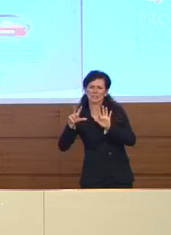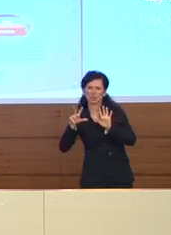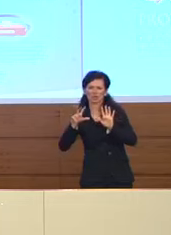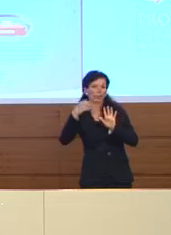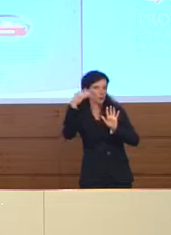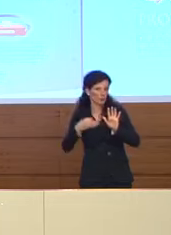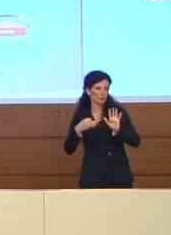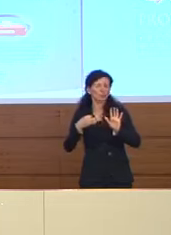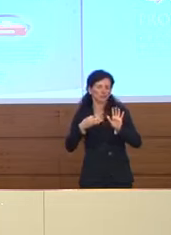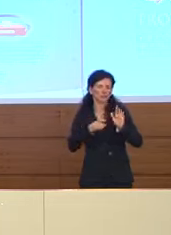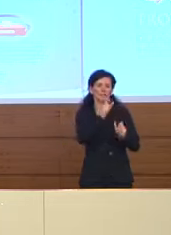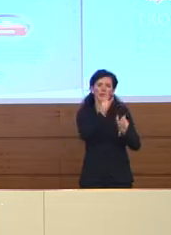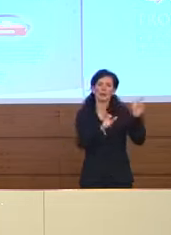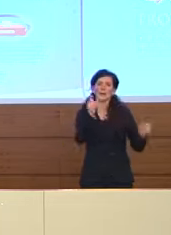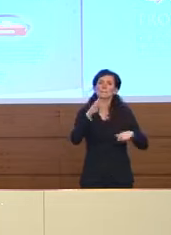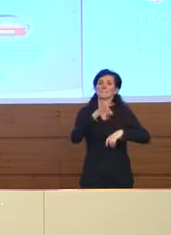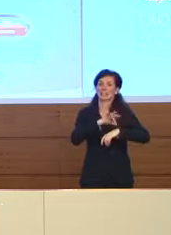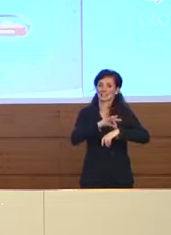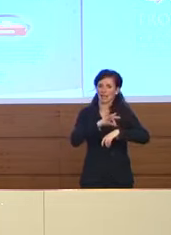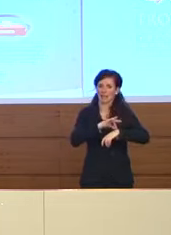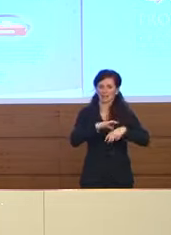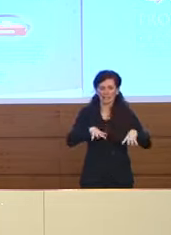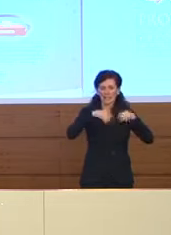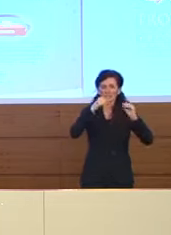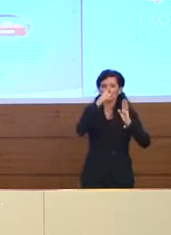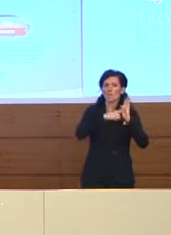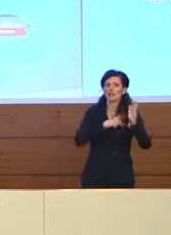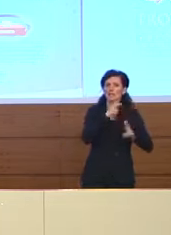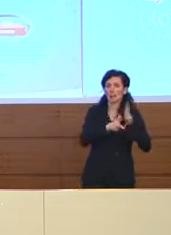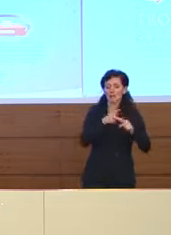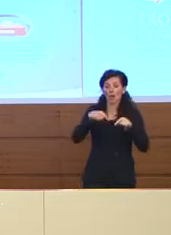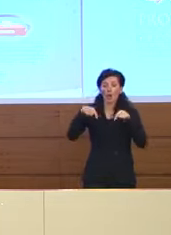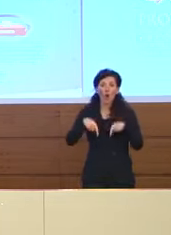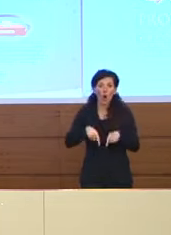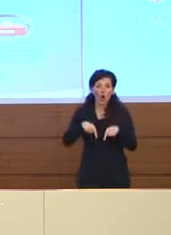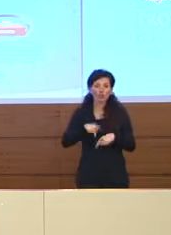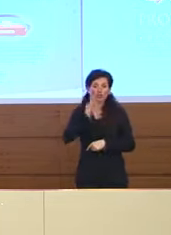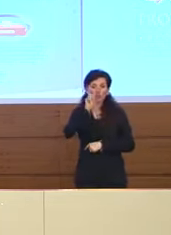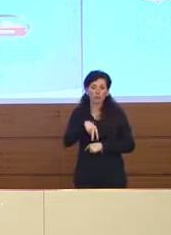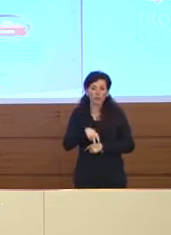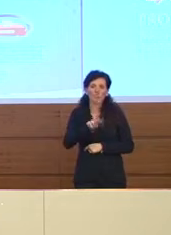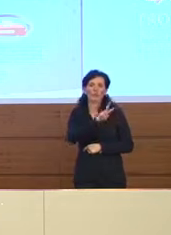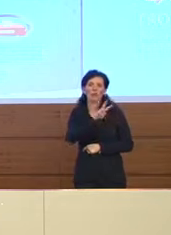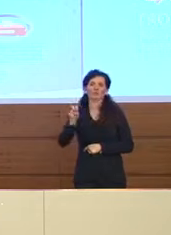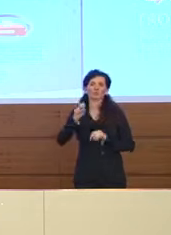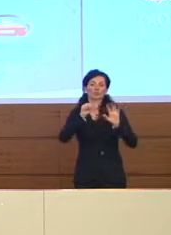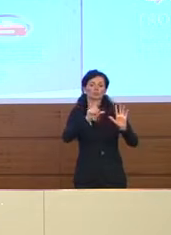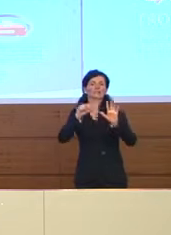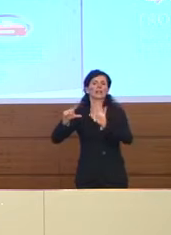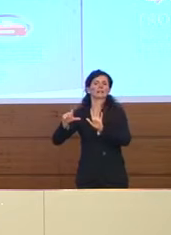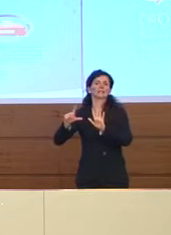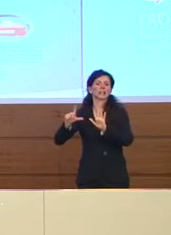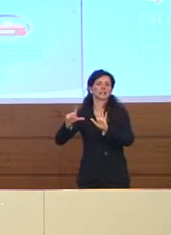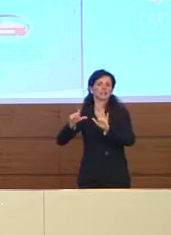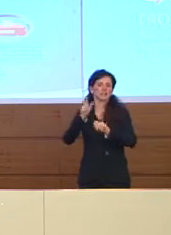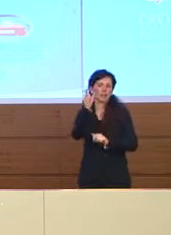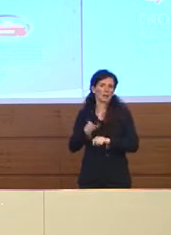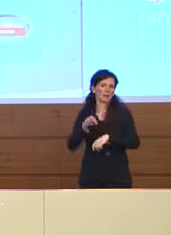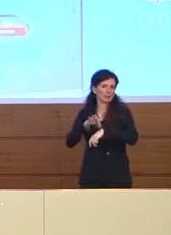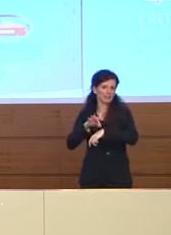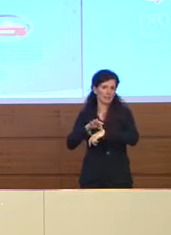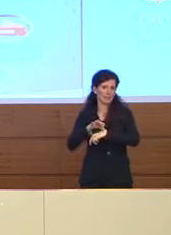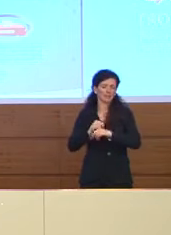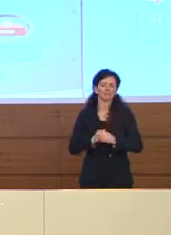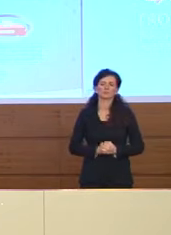essere precisi oggi siamo a 2.267 l'altra